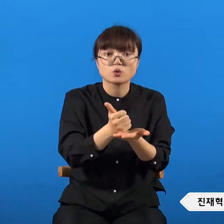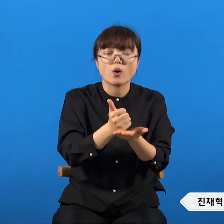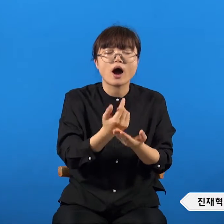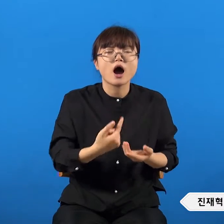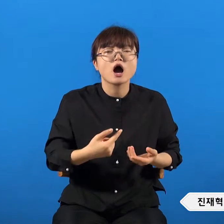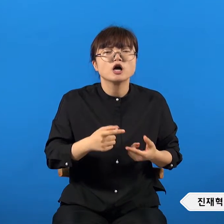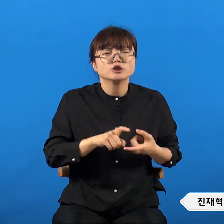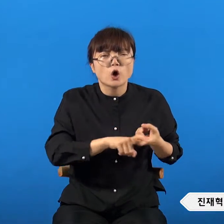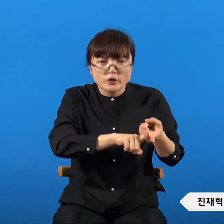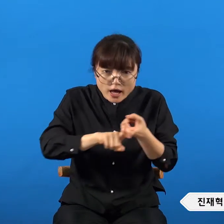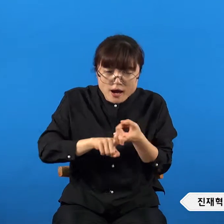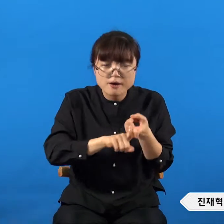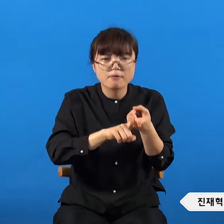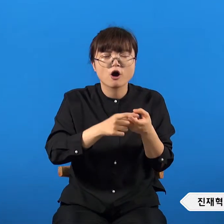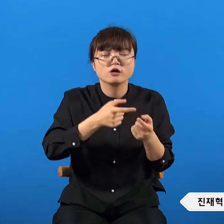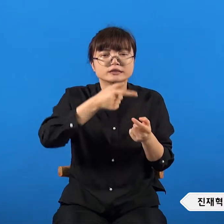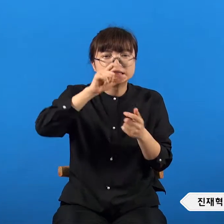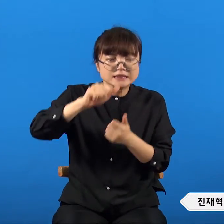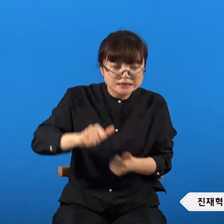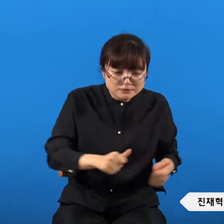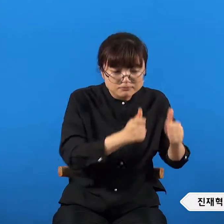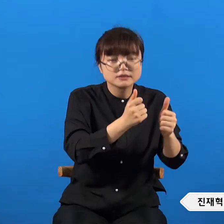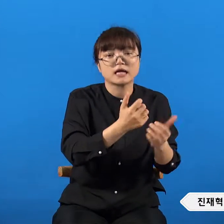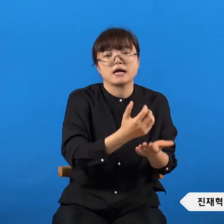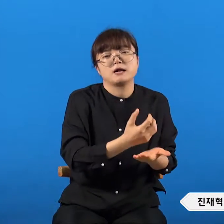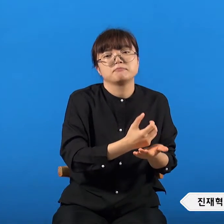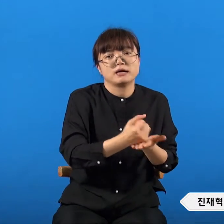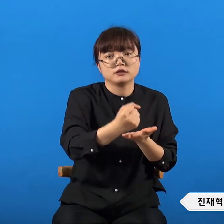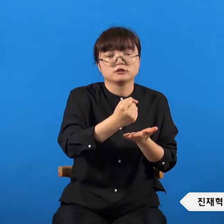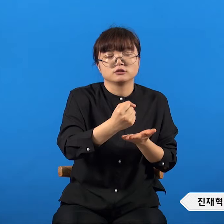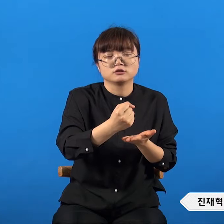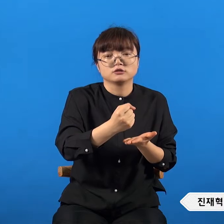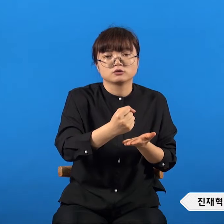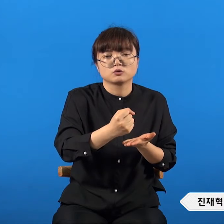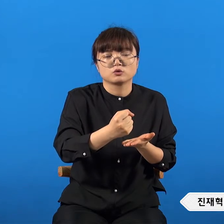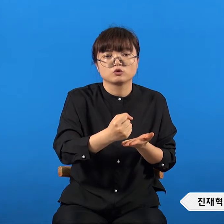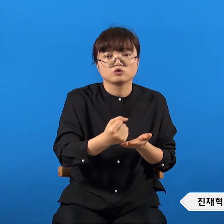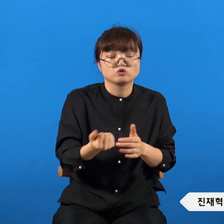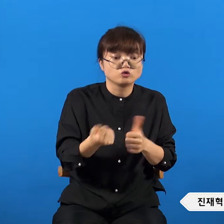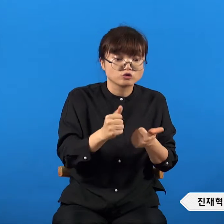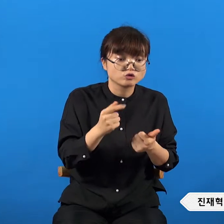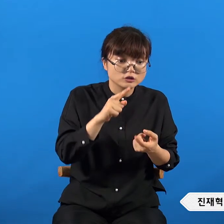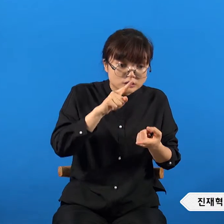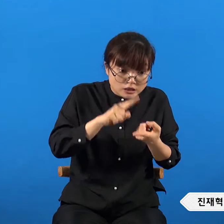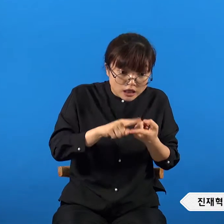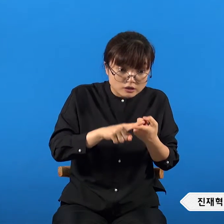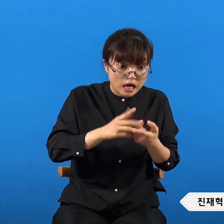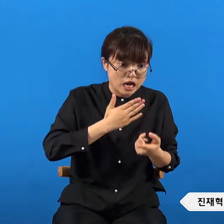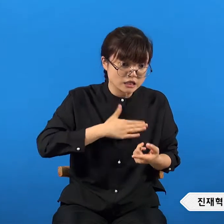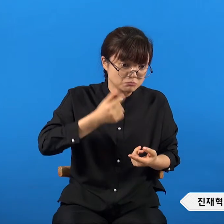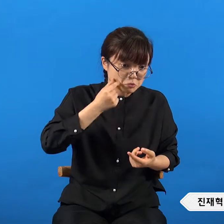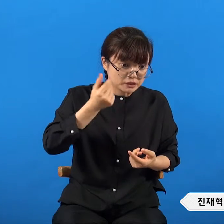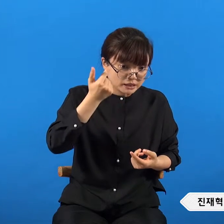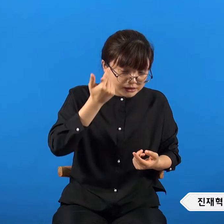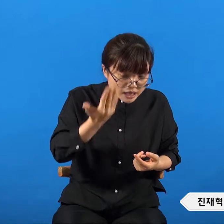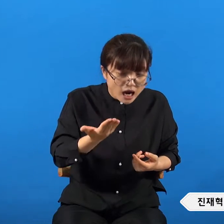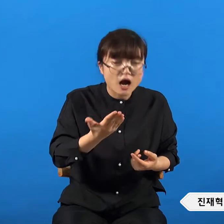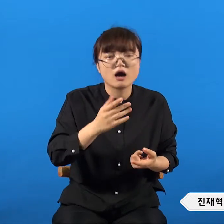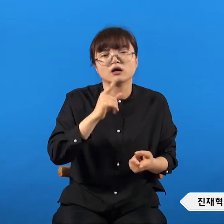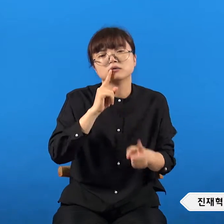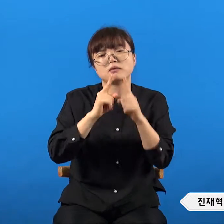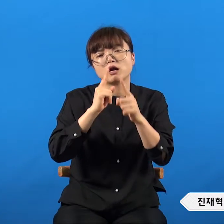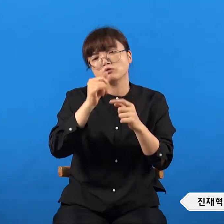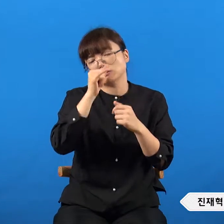그리스도와 연합하여 침례를 받고 죽은 것인 줄을 알지 못하느냐라고